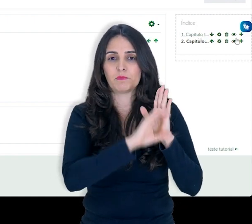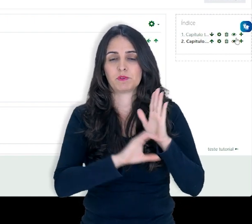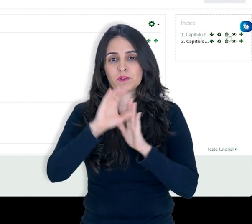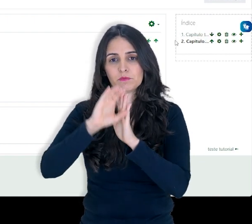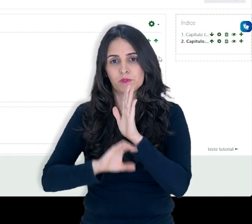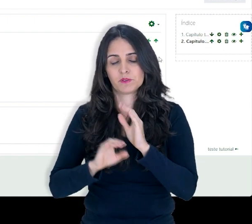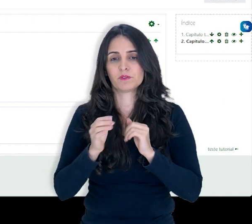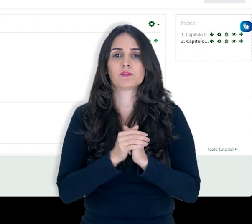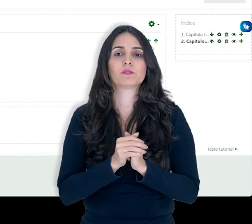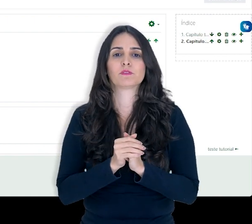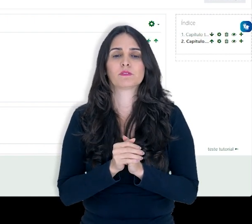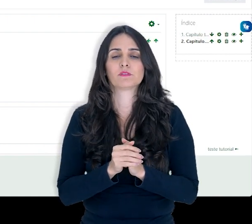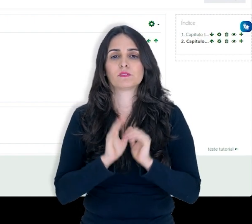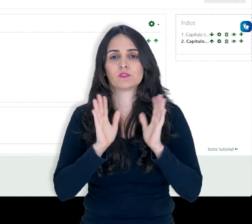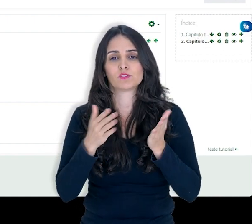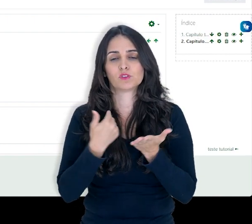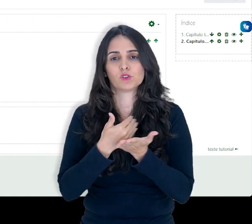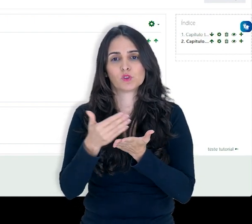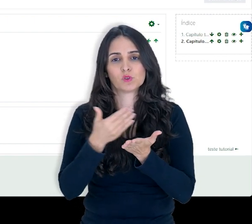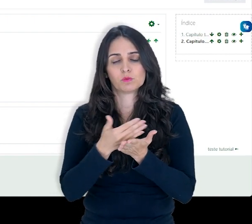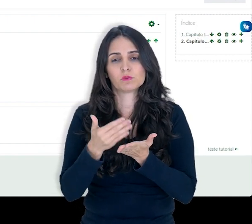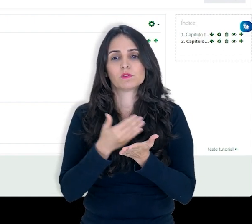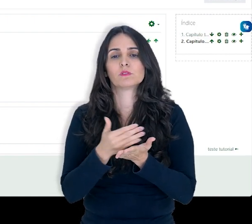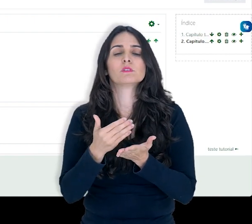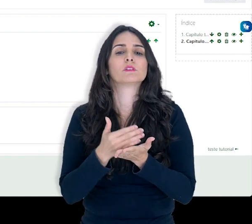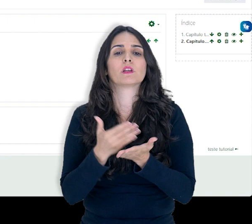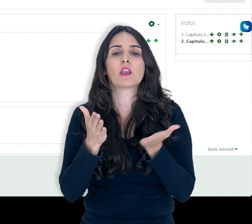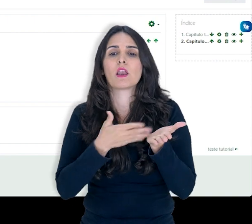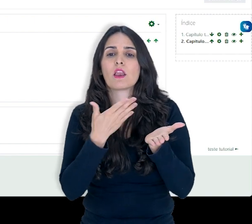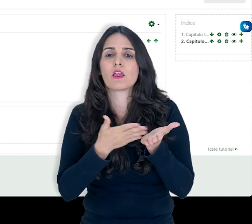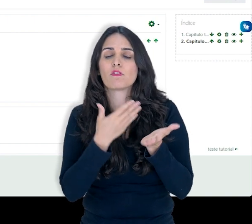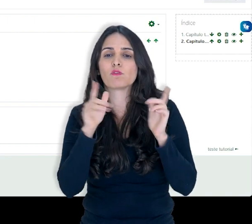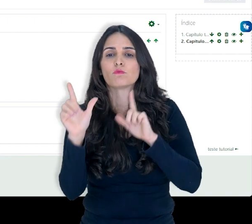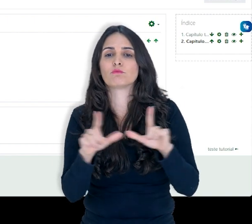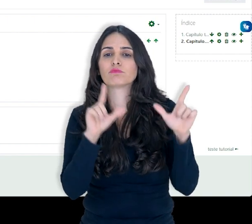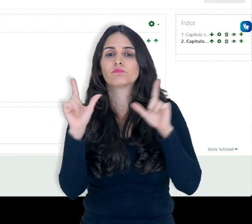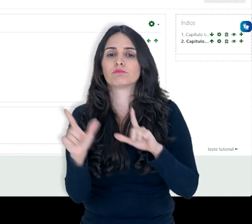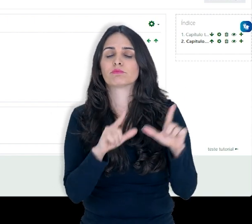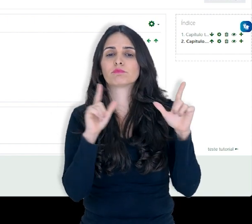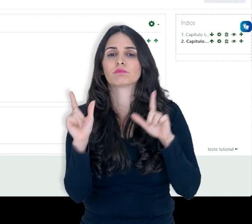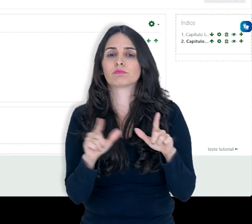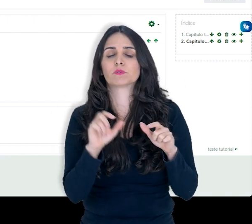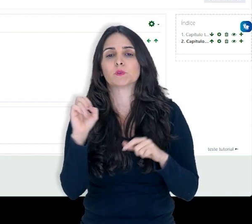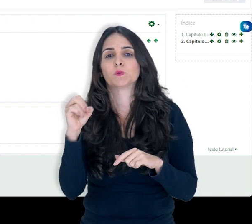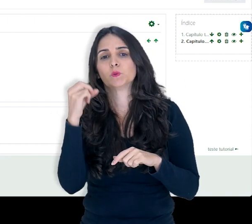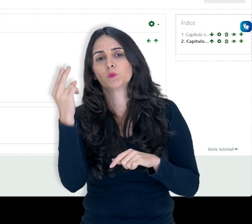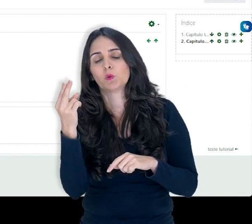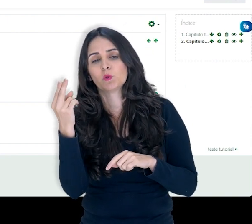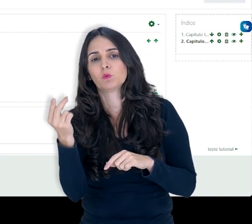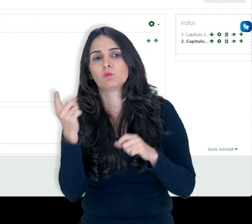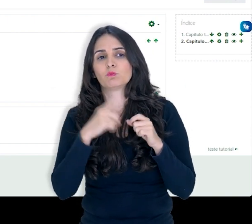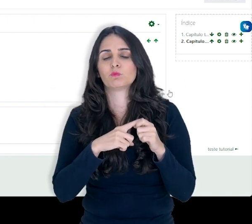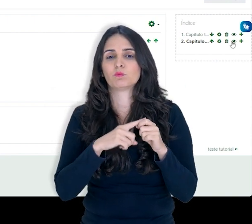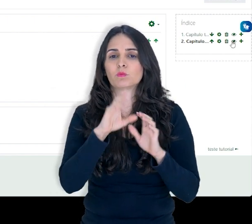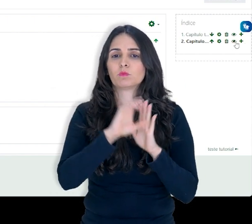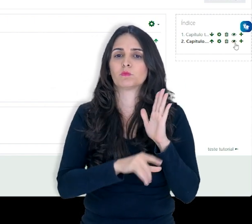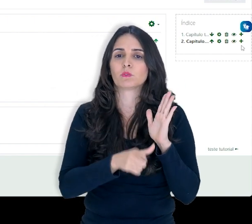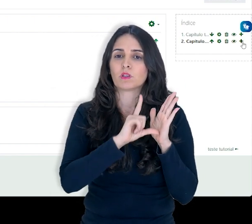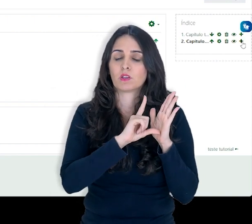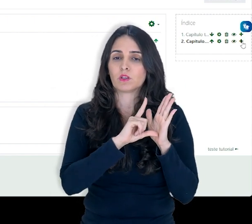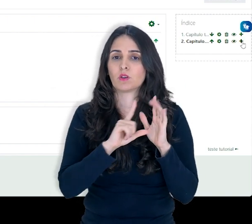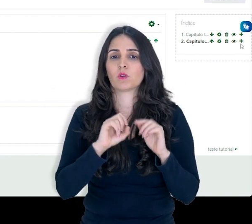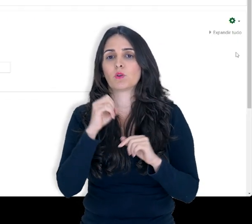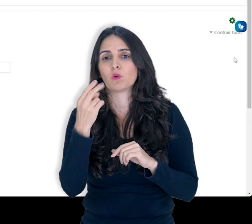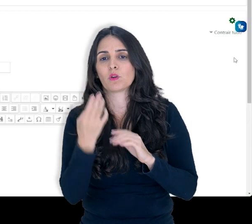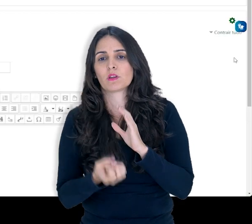capítulos e observem que eu já posso começar a navegar no meu livro sair do livro ou voltar para o capítulo anterior